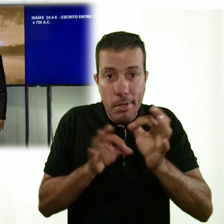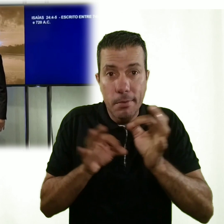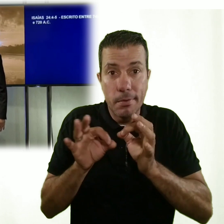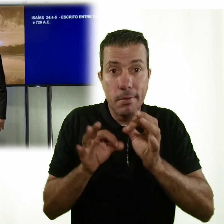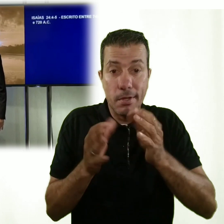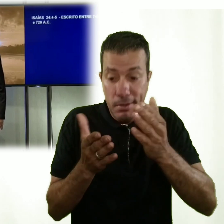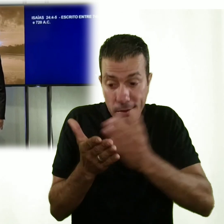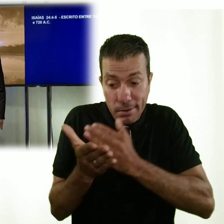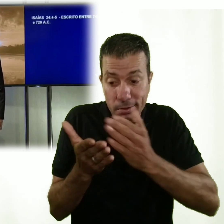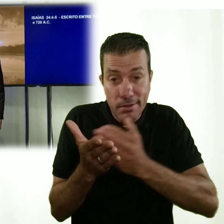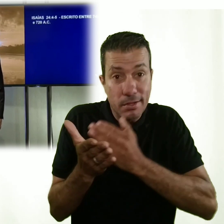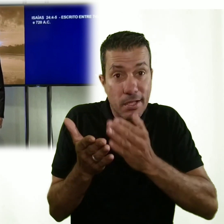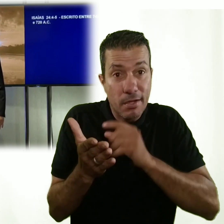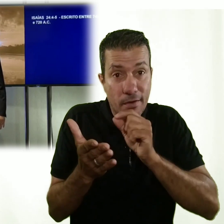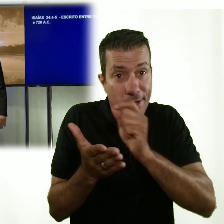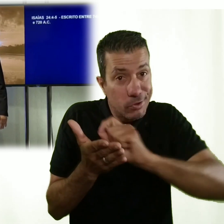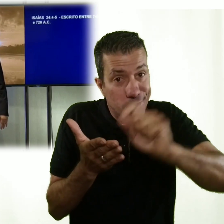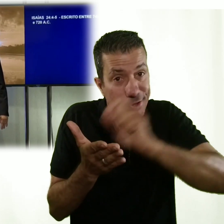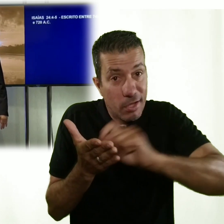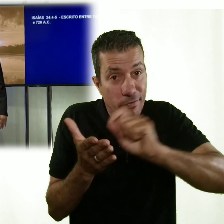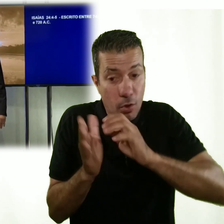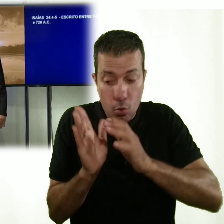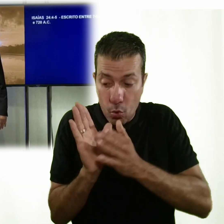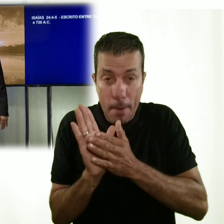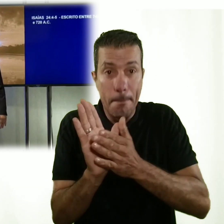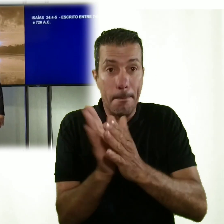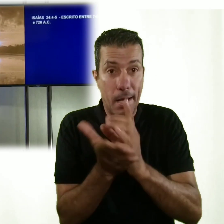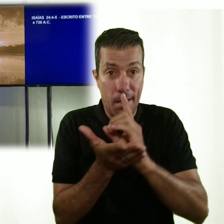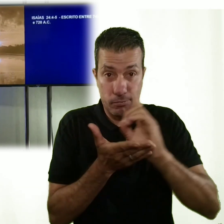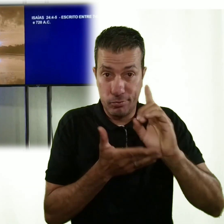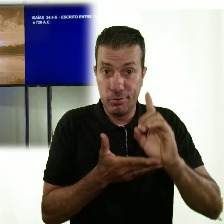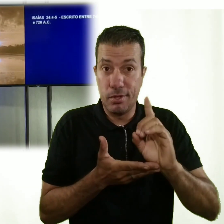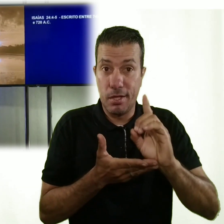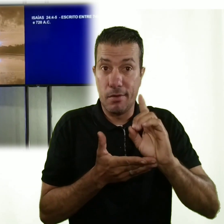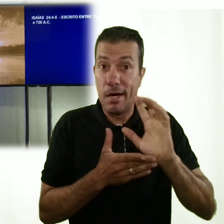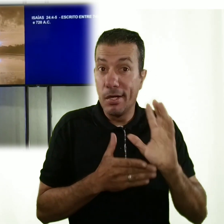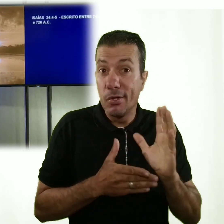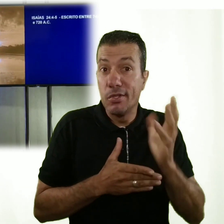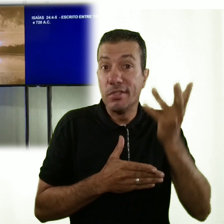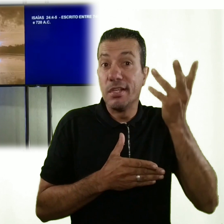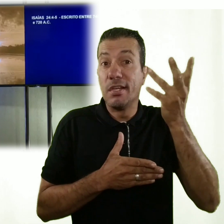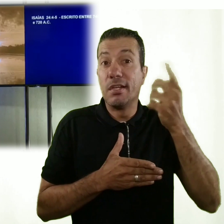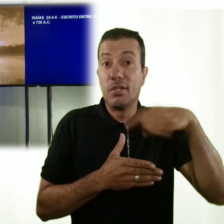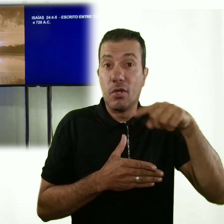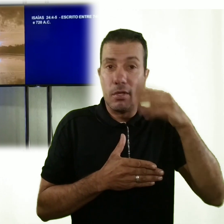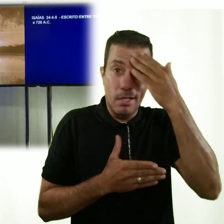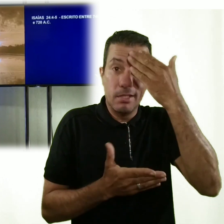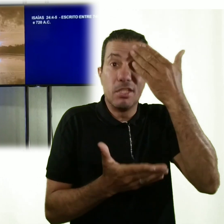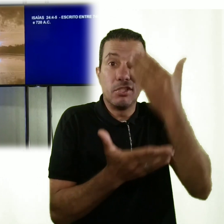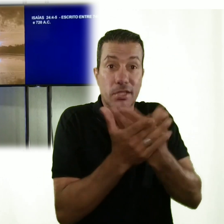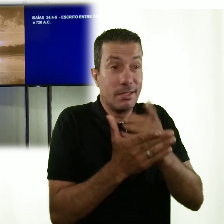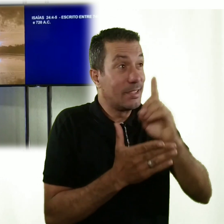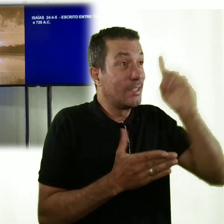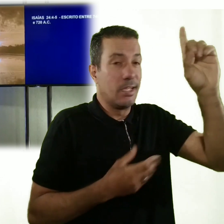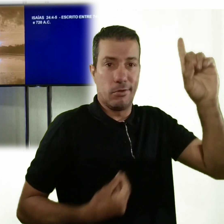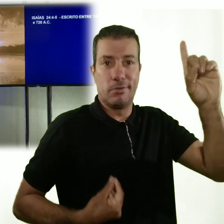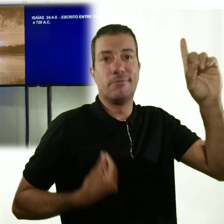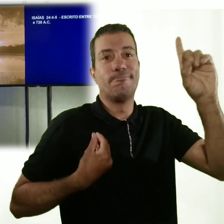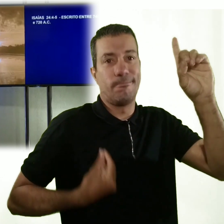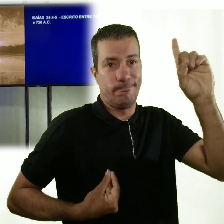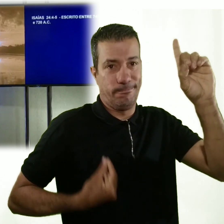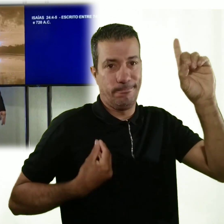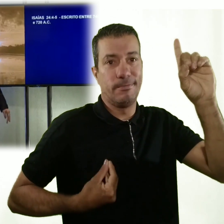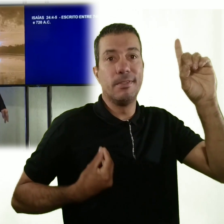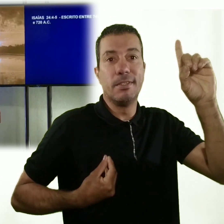livro, Ele vai dar coisas que ainda não aconteceram, para que quando elas aconteçam, a gente creia que Ele existe e deixou esse livro escrito